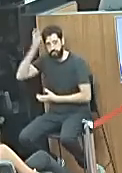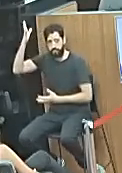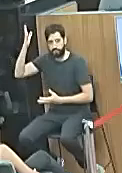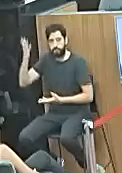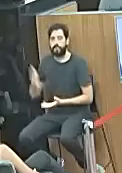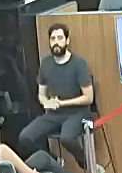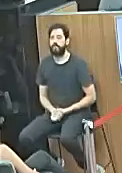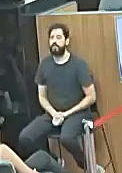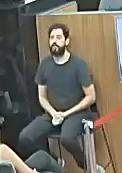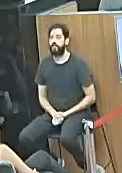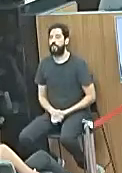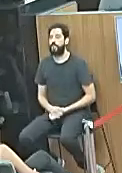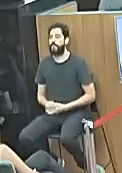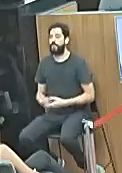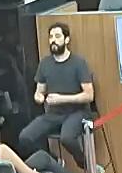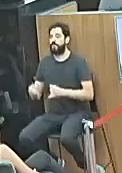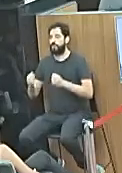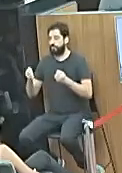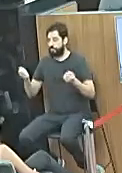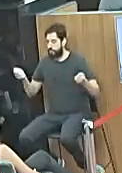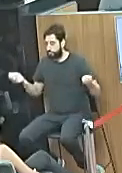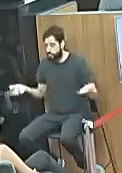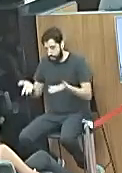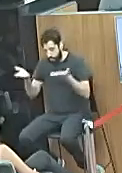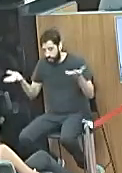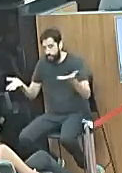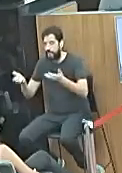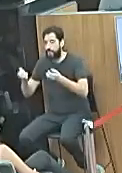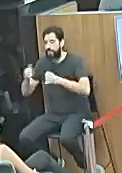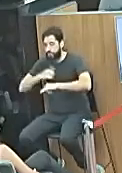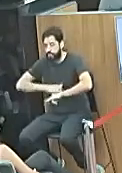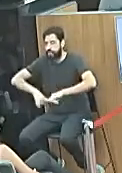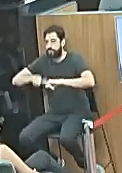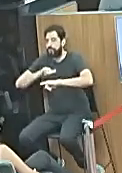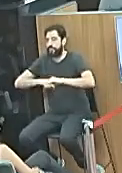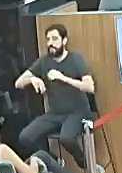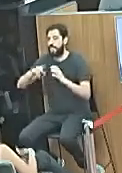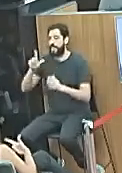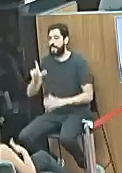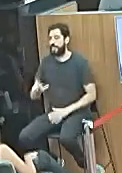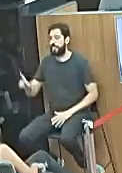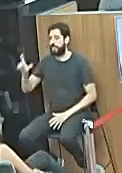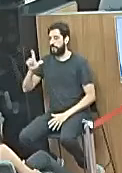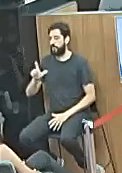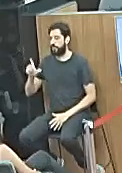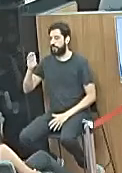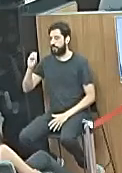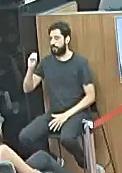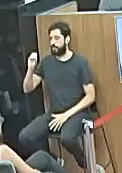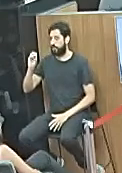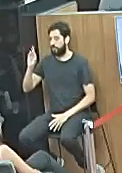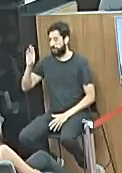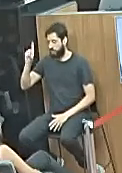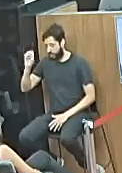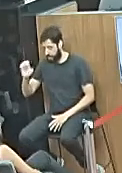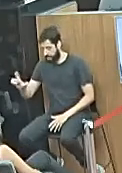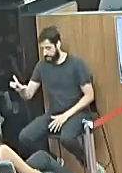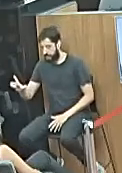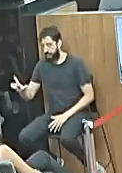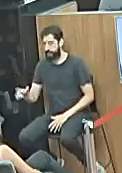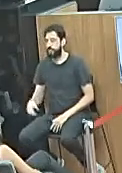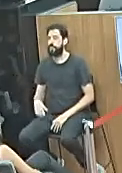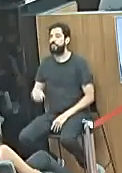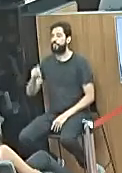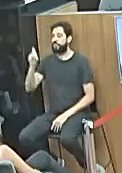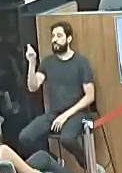a literatura de cordel por meio de atividades tais como o aprendizado de cordel xilogravura